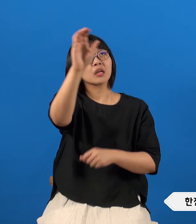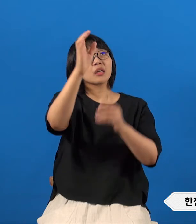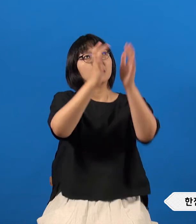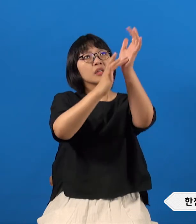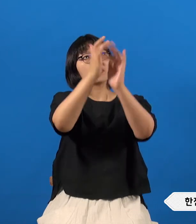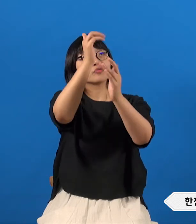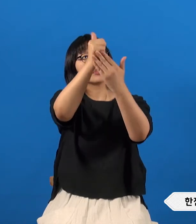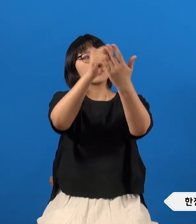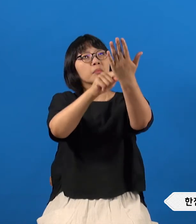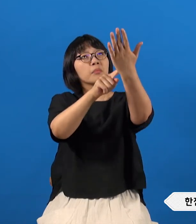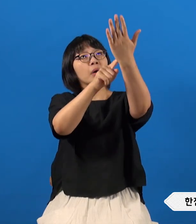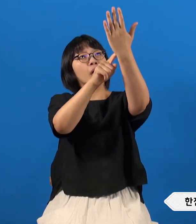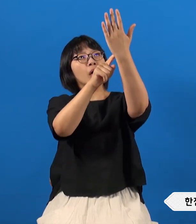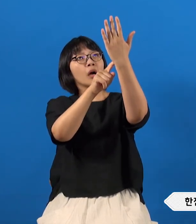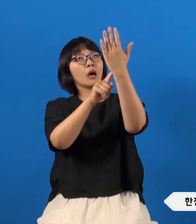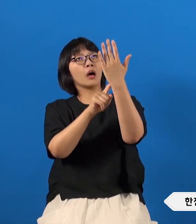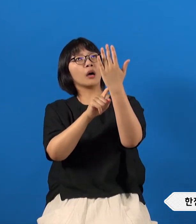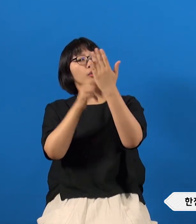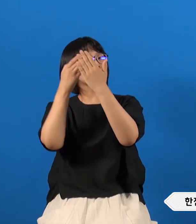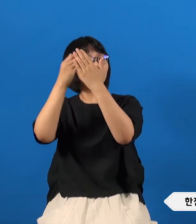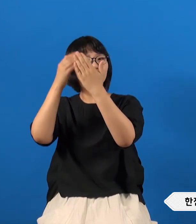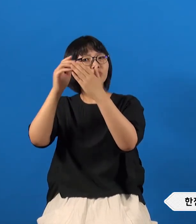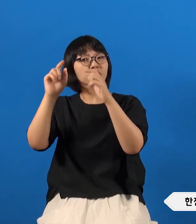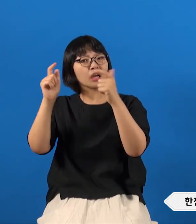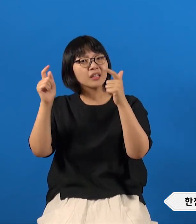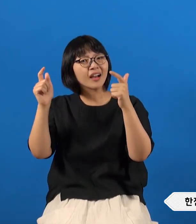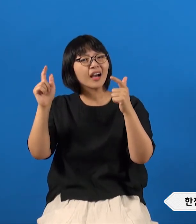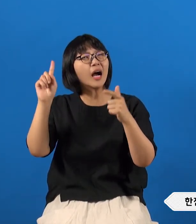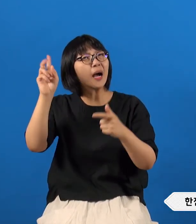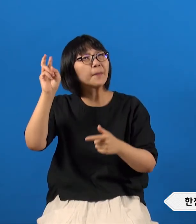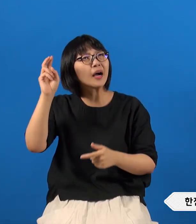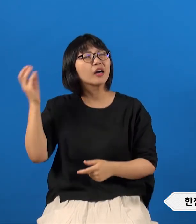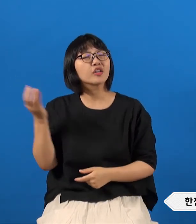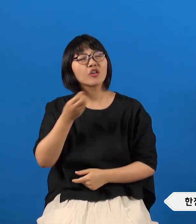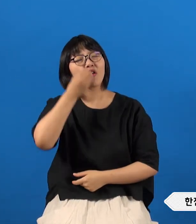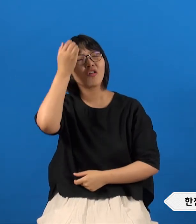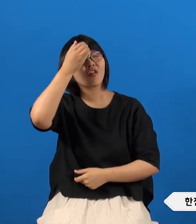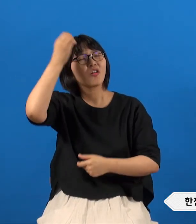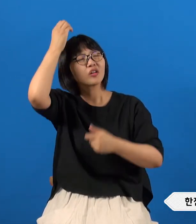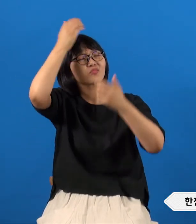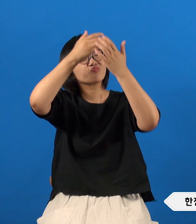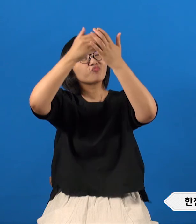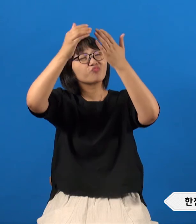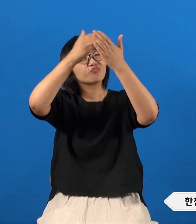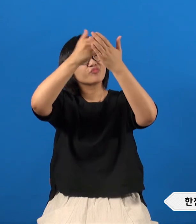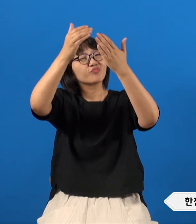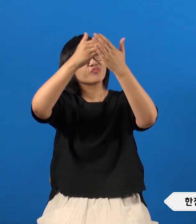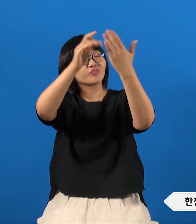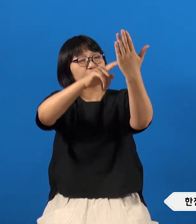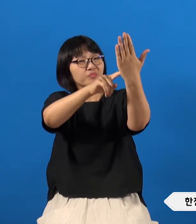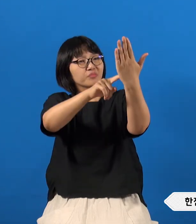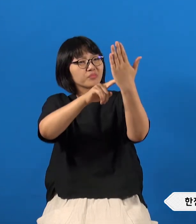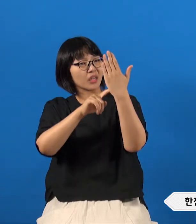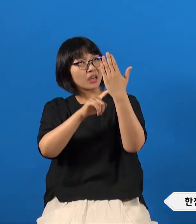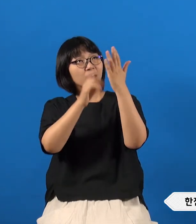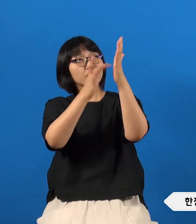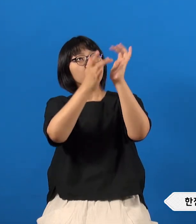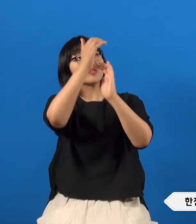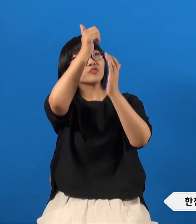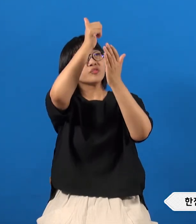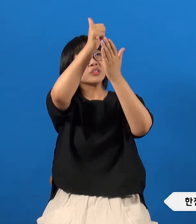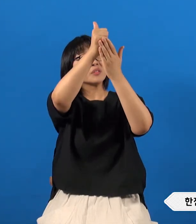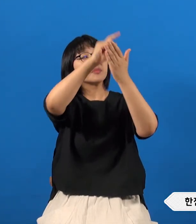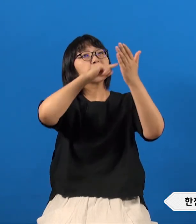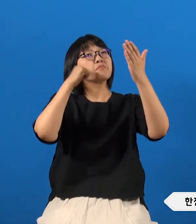나타났습니다. 분명히 꿈은 아닌데 영적인 환상이 나타났습니다. 주님이